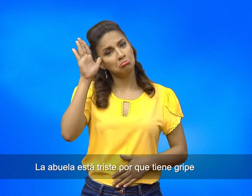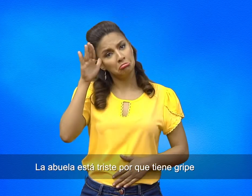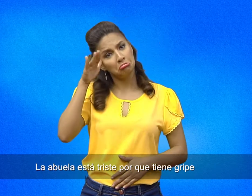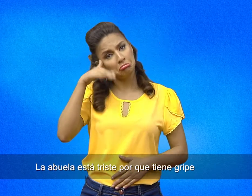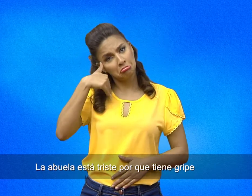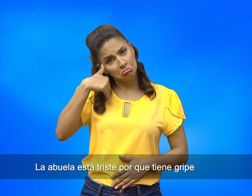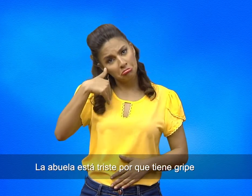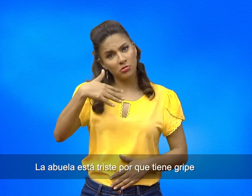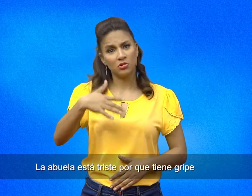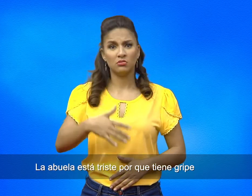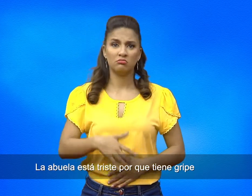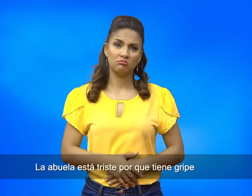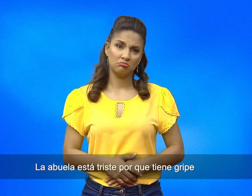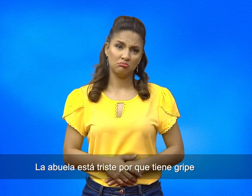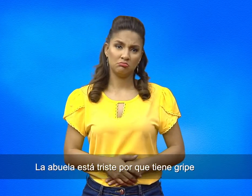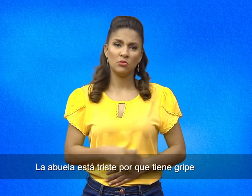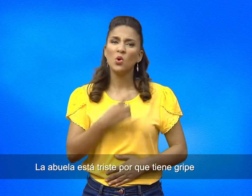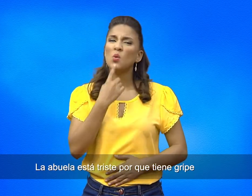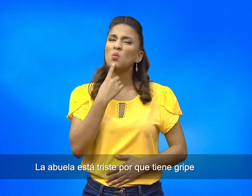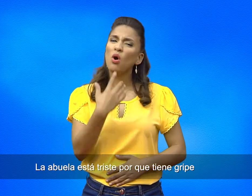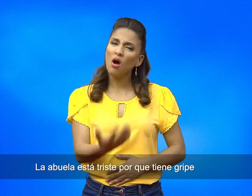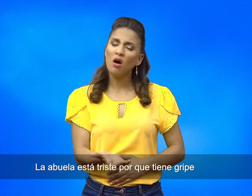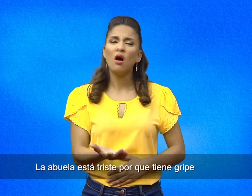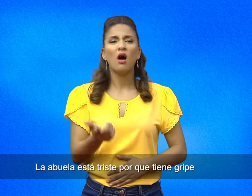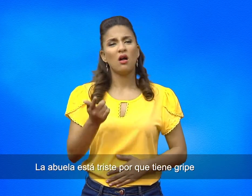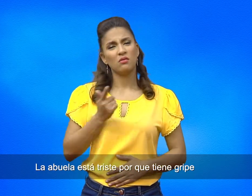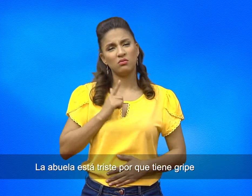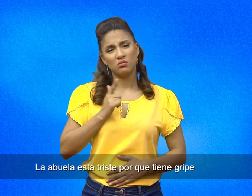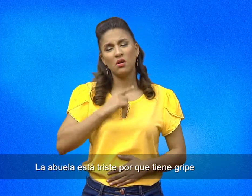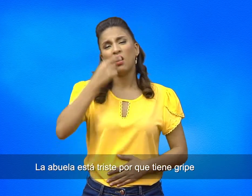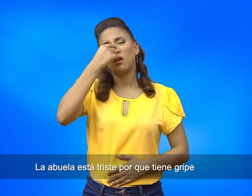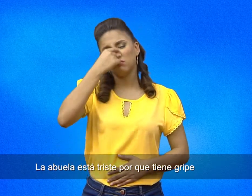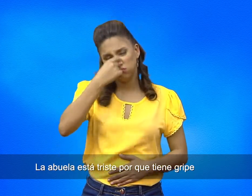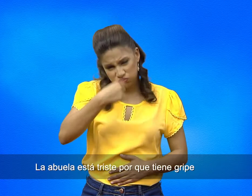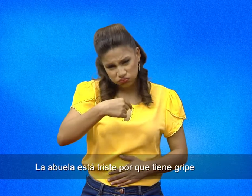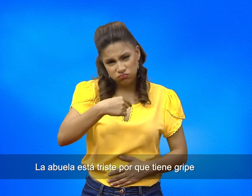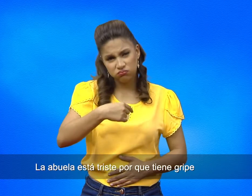está triste porque tiene gripe